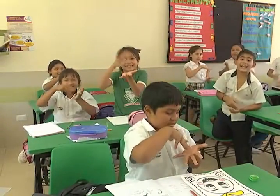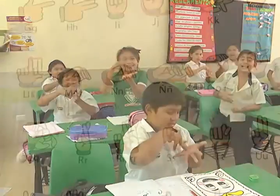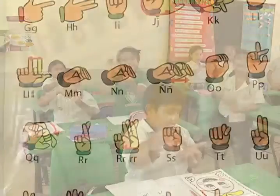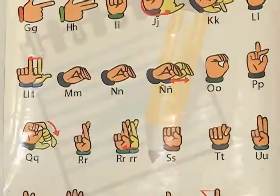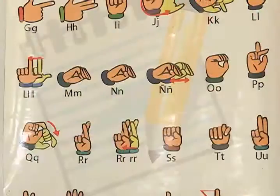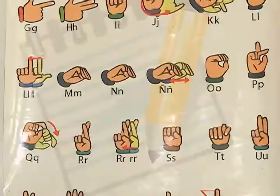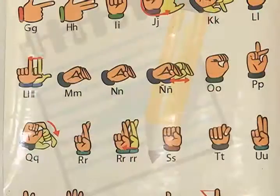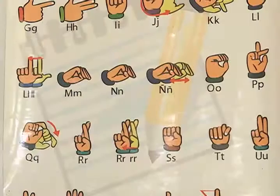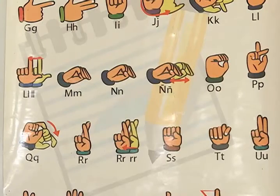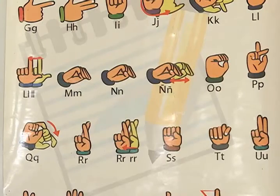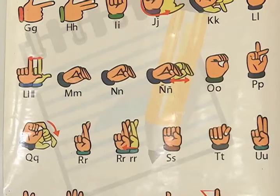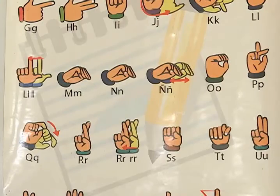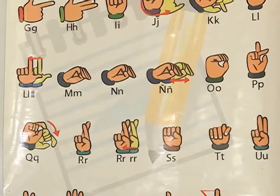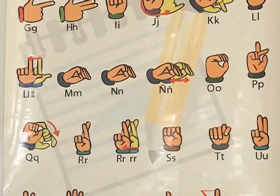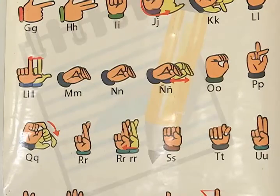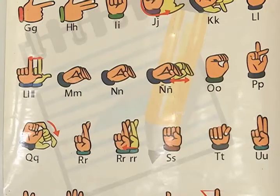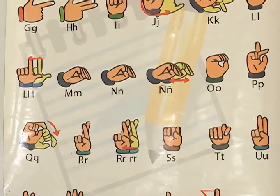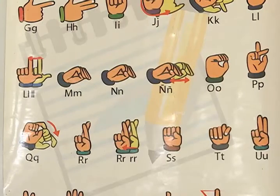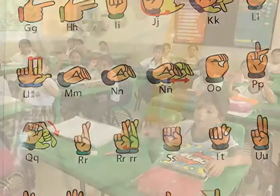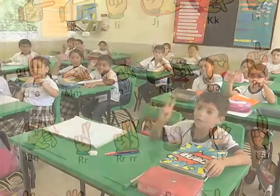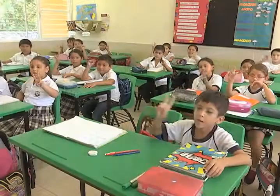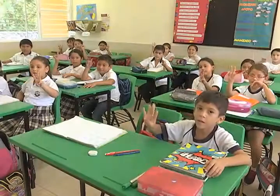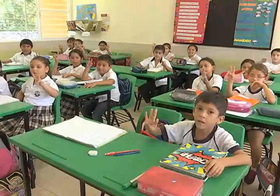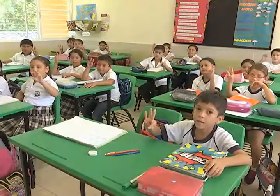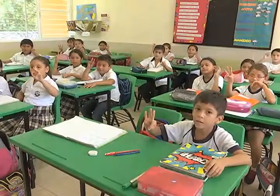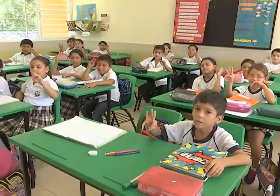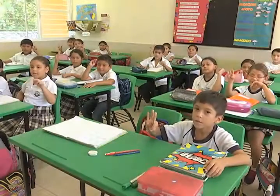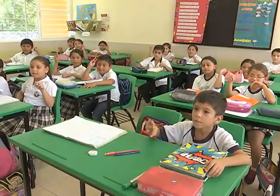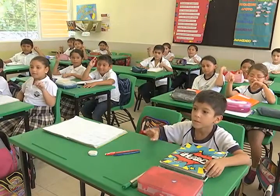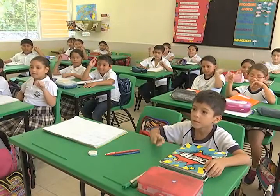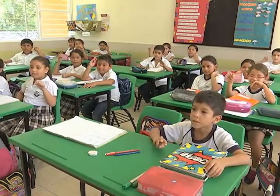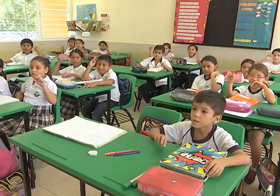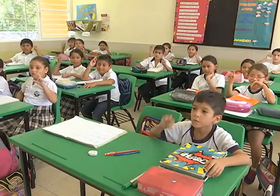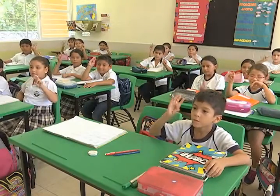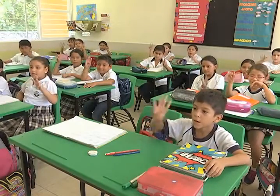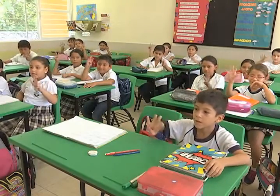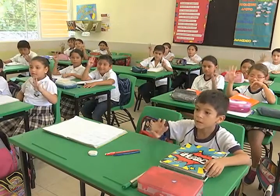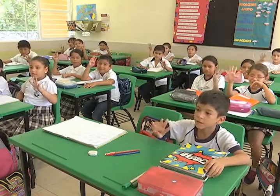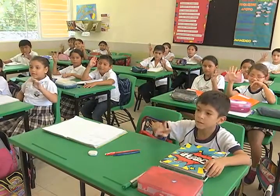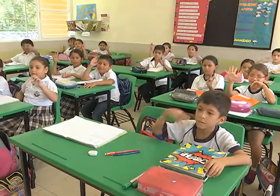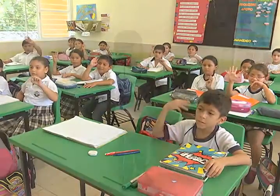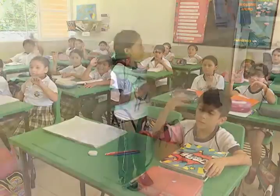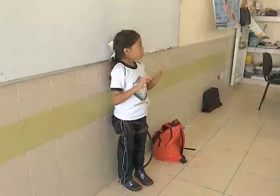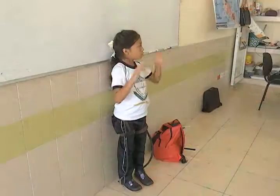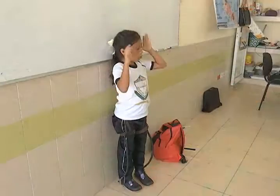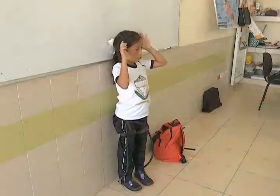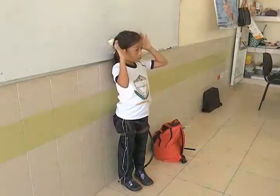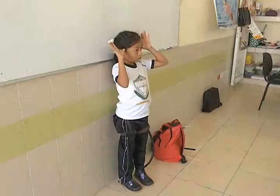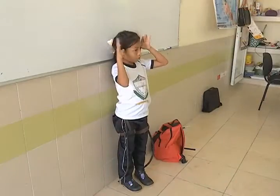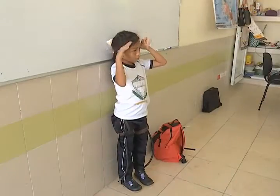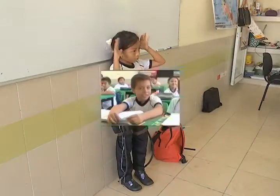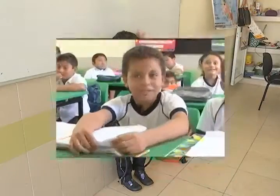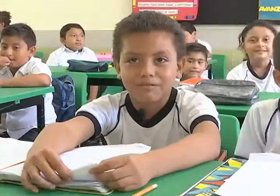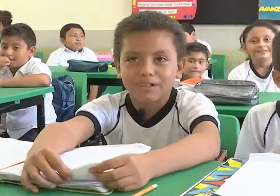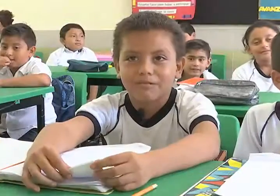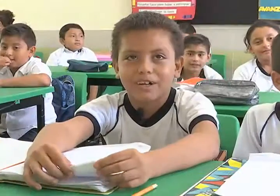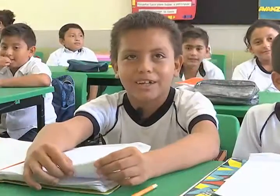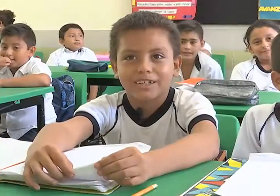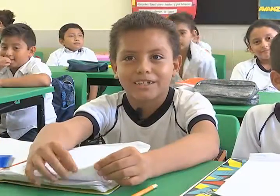Pero todo esto no se ha quedado solo con ellos, ya que reconocen han compartido sus conocimientos sobre este tema. Es un lenguaje que